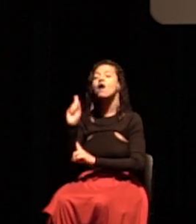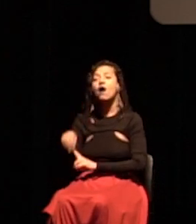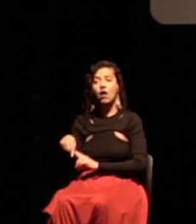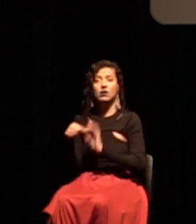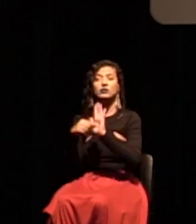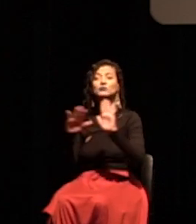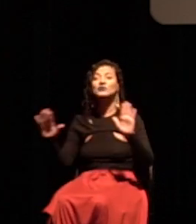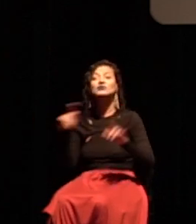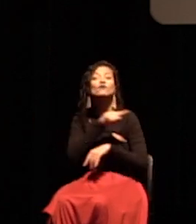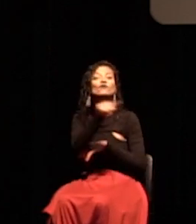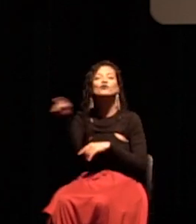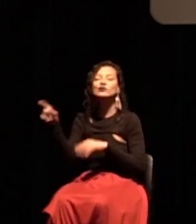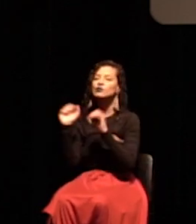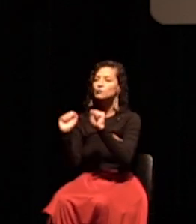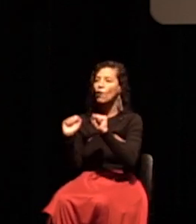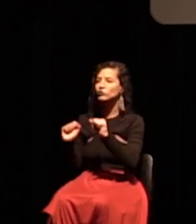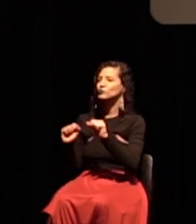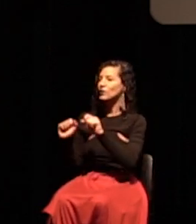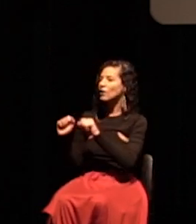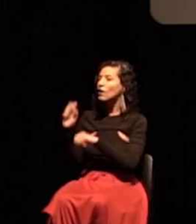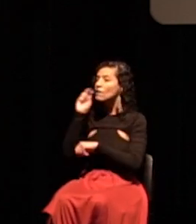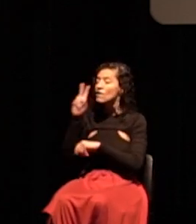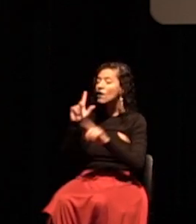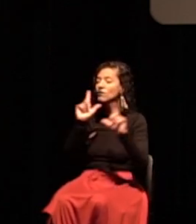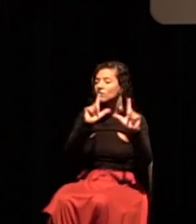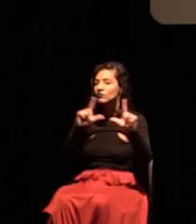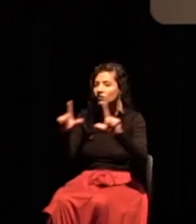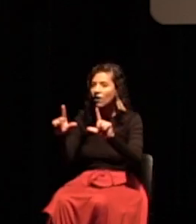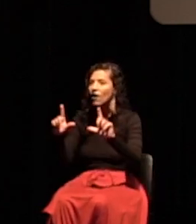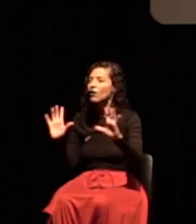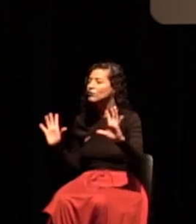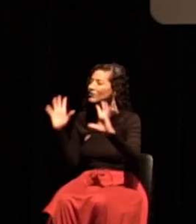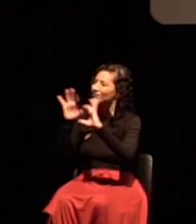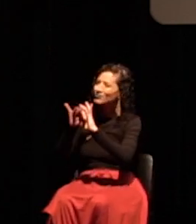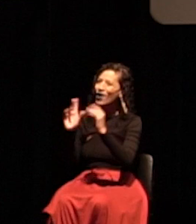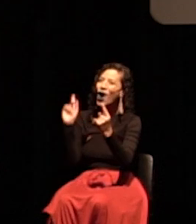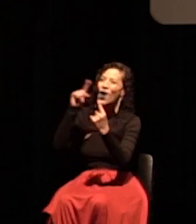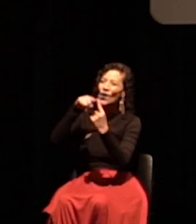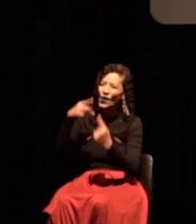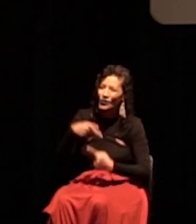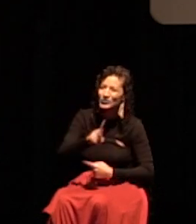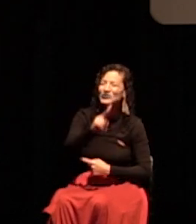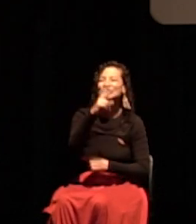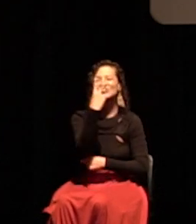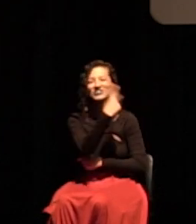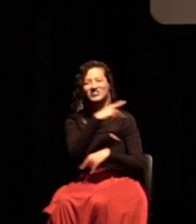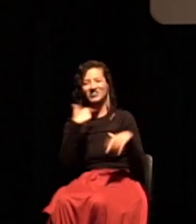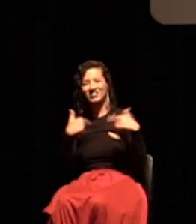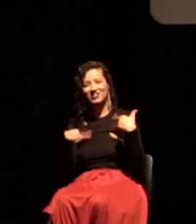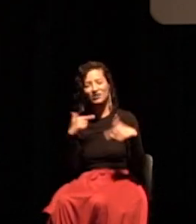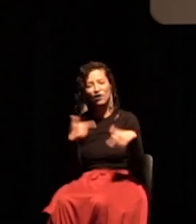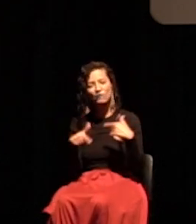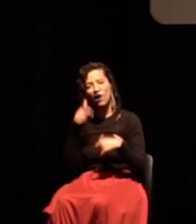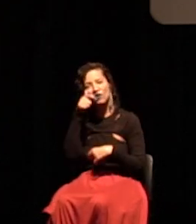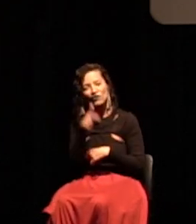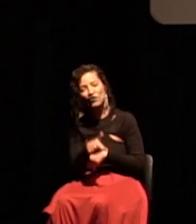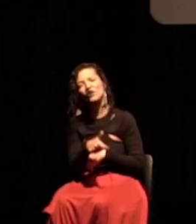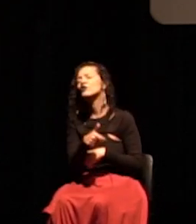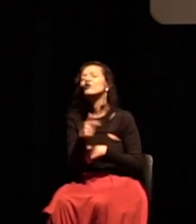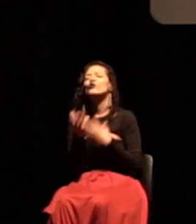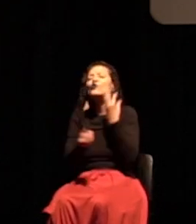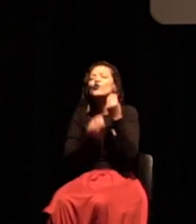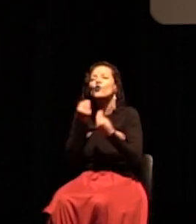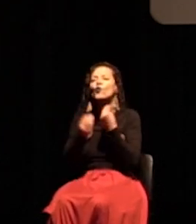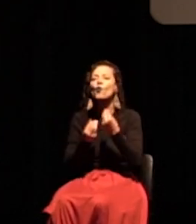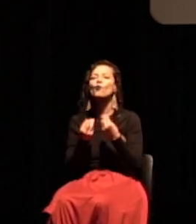permitir vocês continuarem a acompanhar no presente o trabalho da IOL realizado a partir de momentos